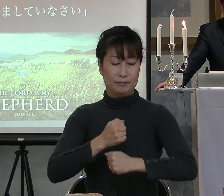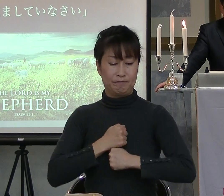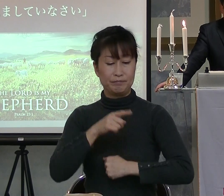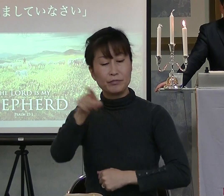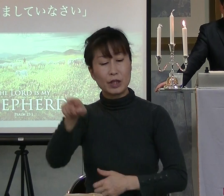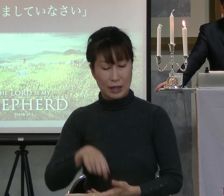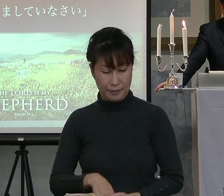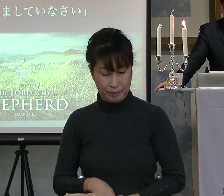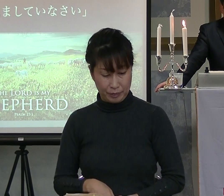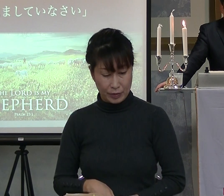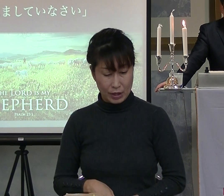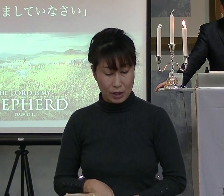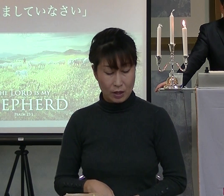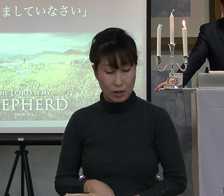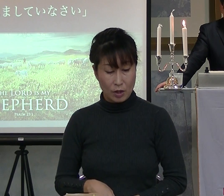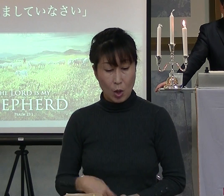さい。